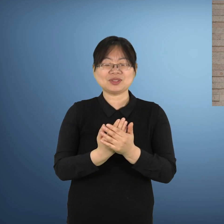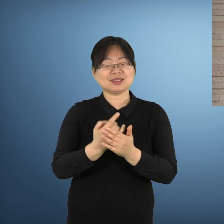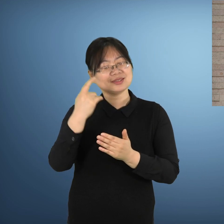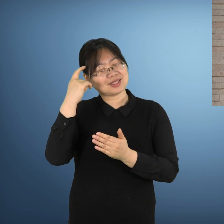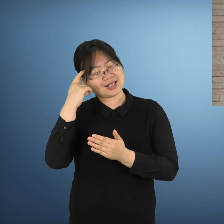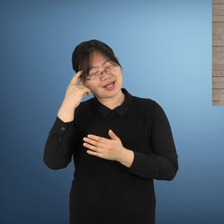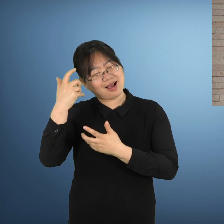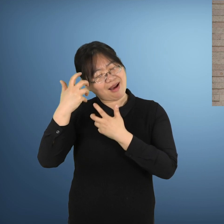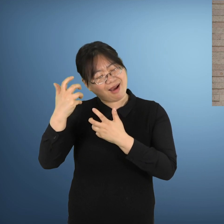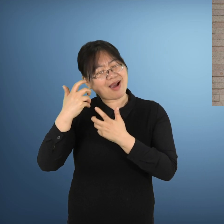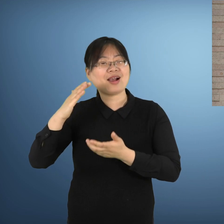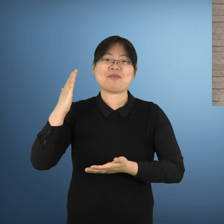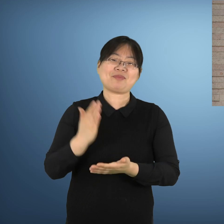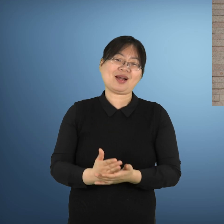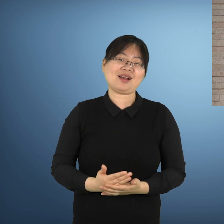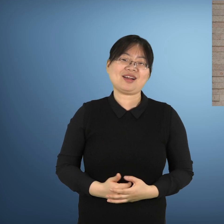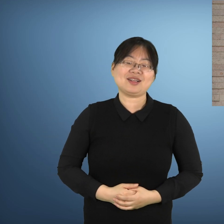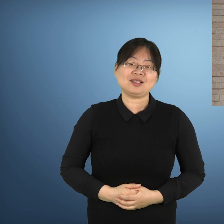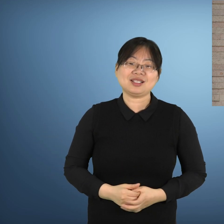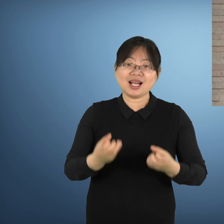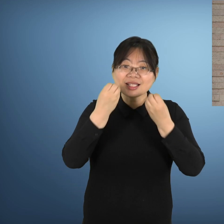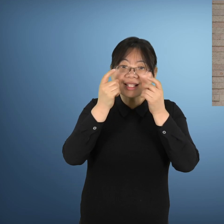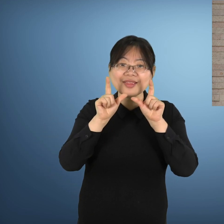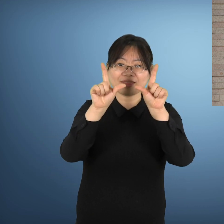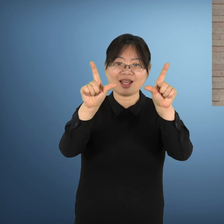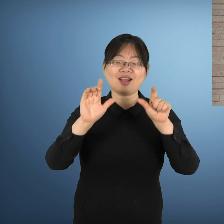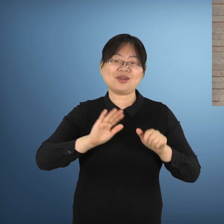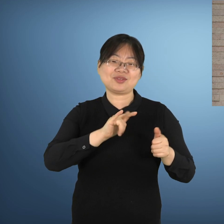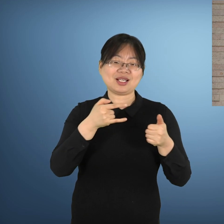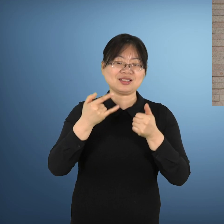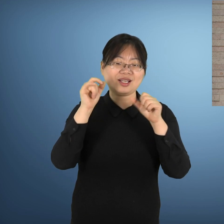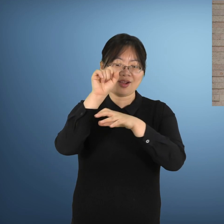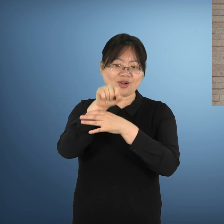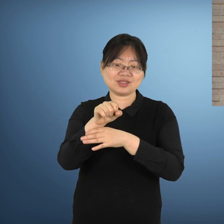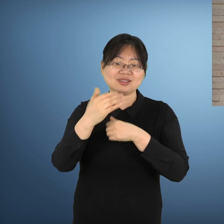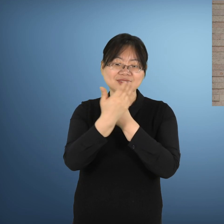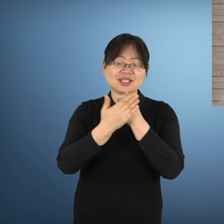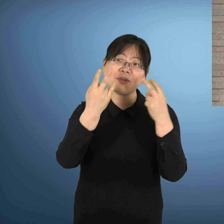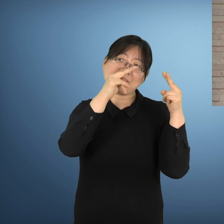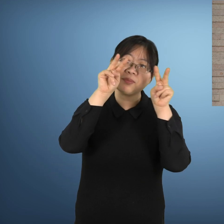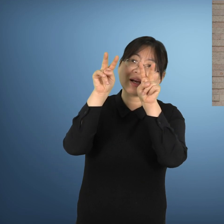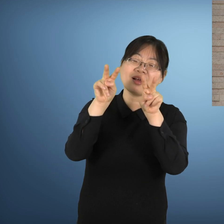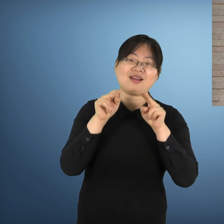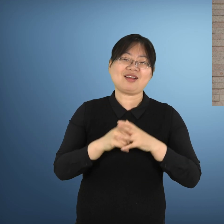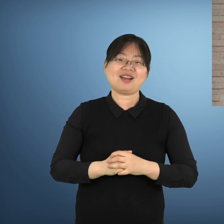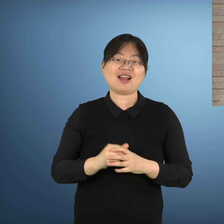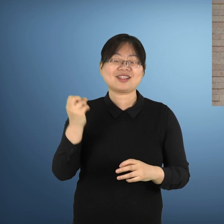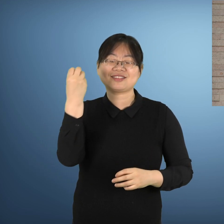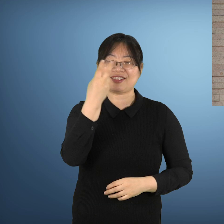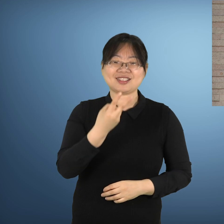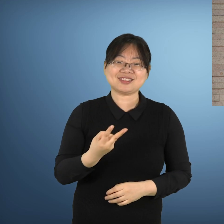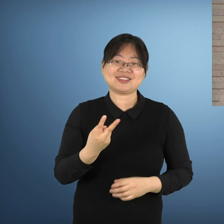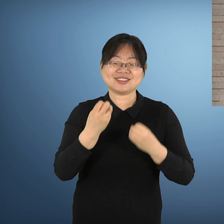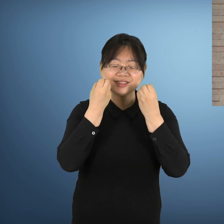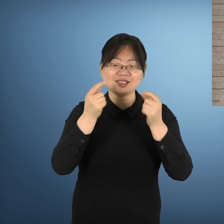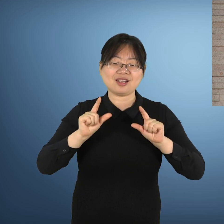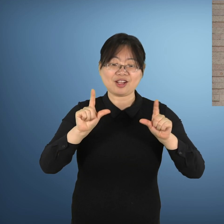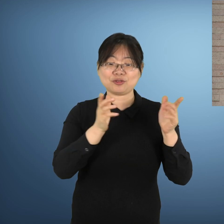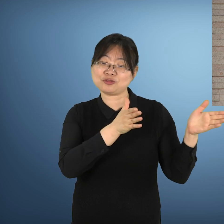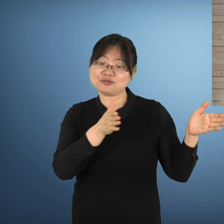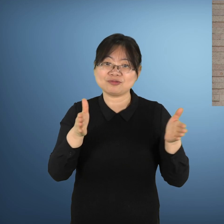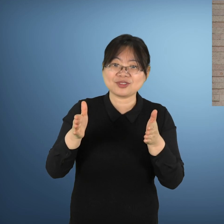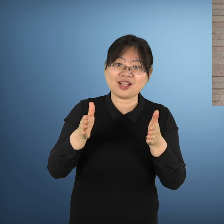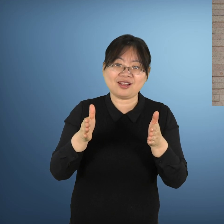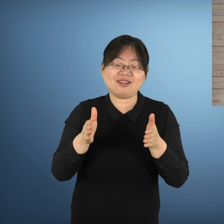생각을 연연하지 마시고 또 새날 우리에게 허락할 은혜를 바라보면서 다시 새해를